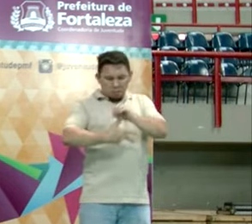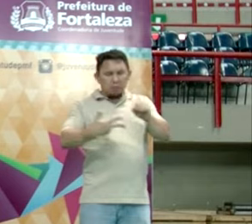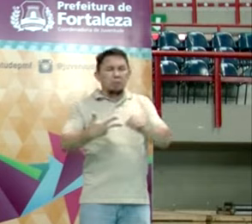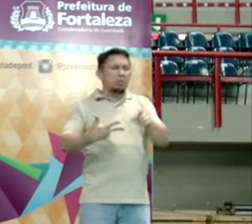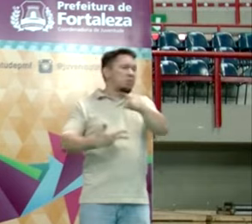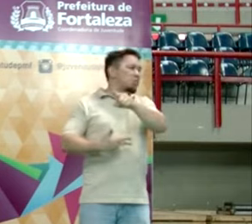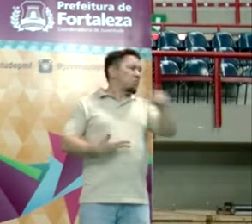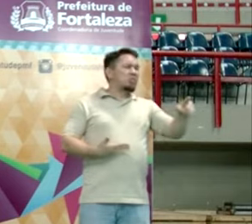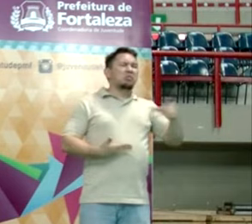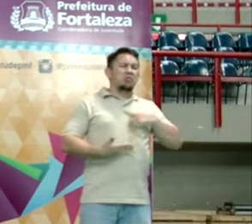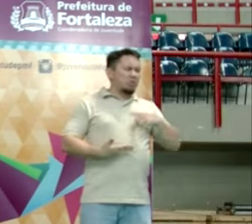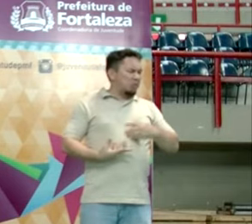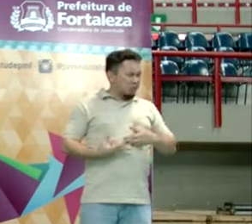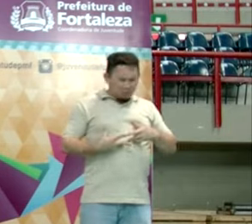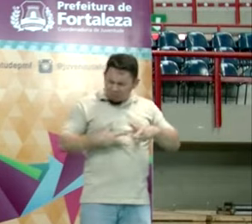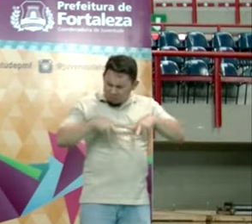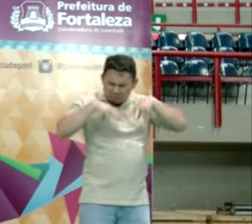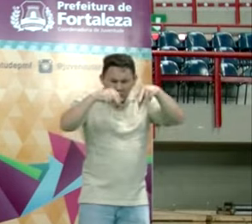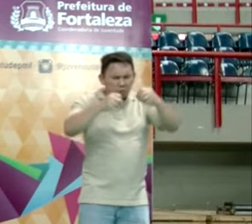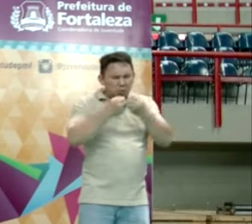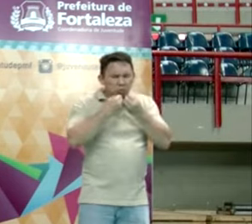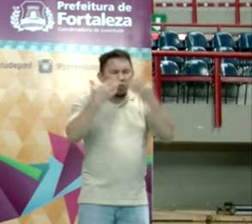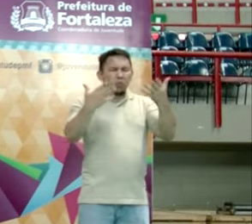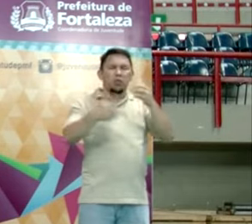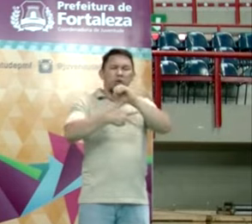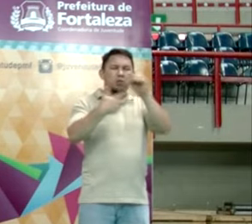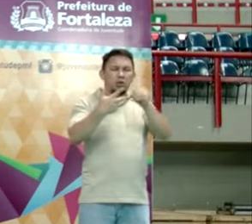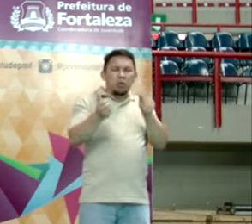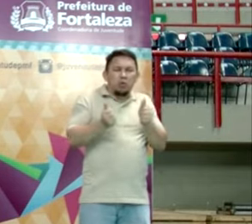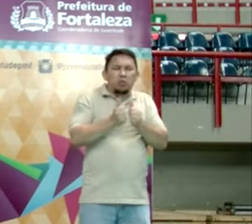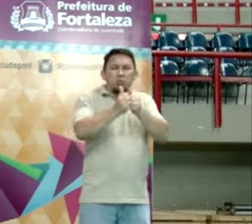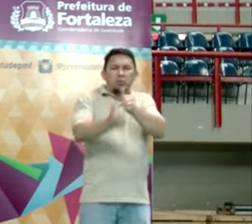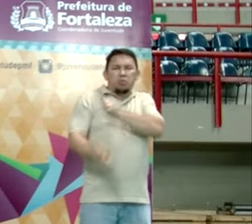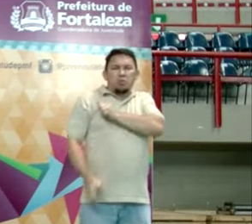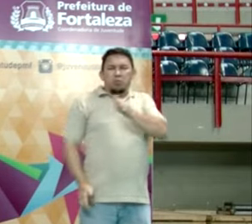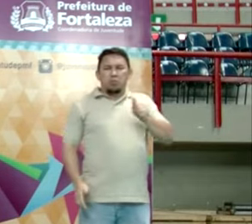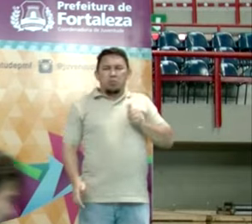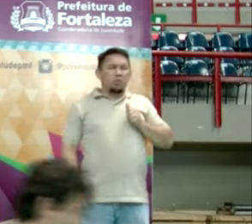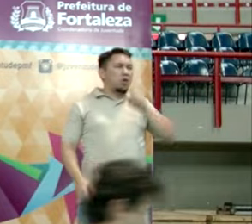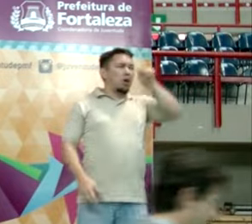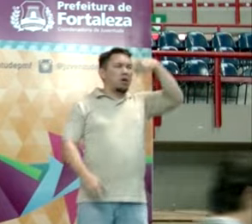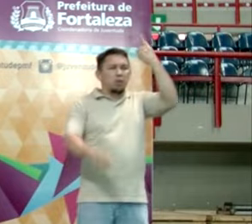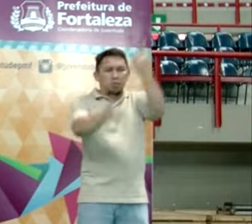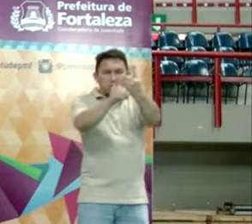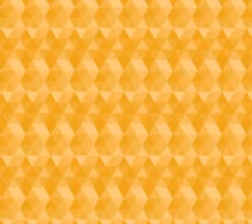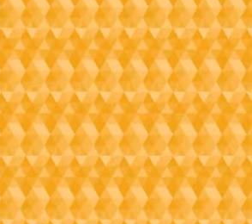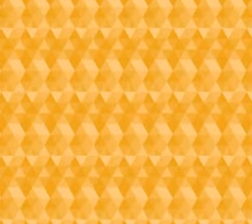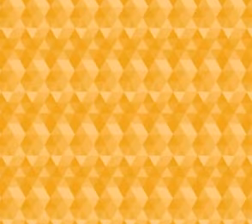merecem tudo de bom, e o Academia Enem está com todos vocês. Obrigado, até a próxima.